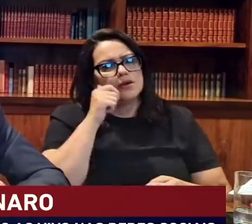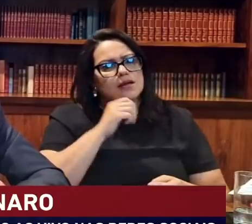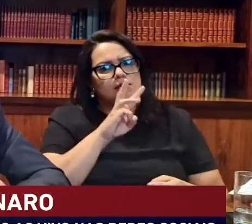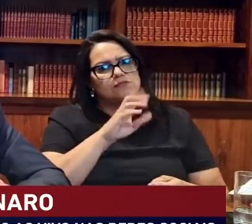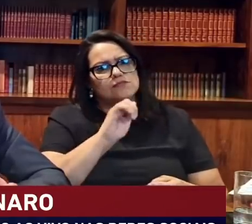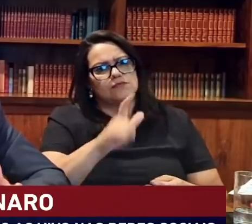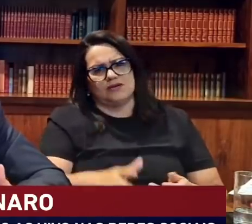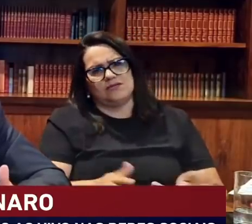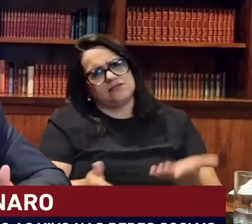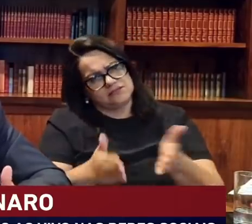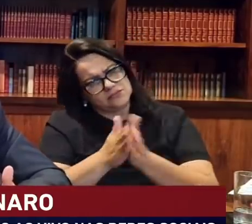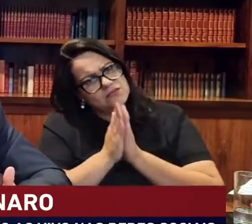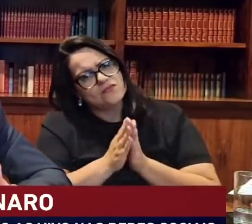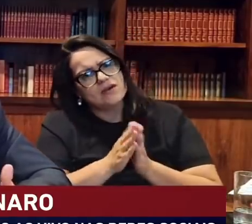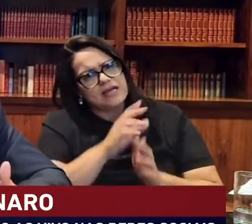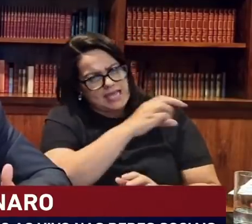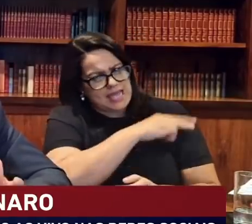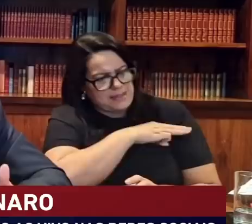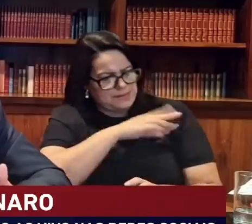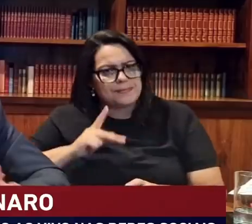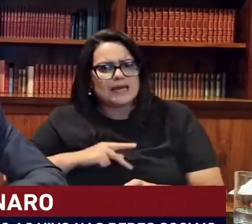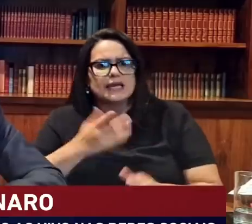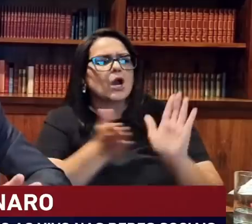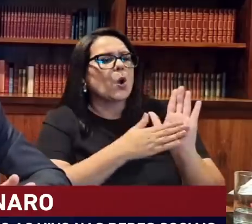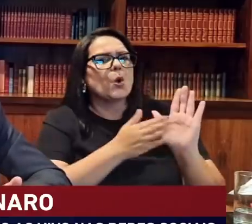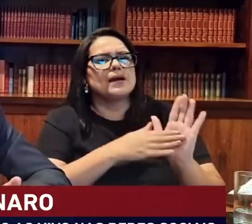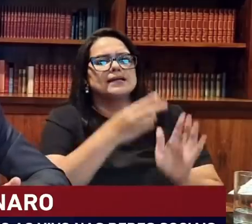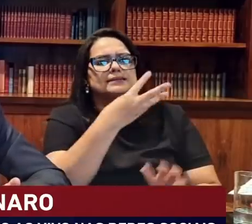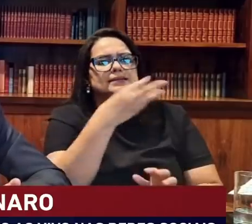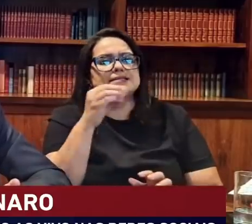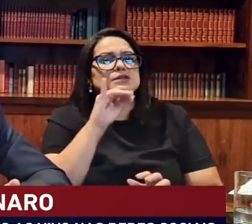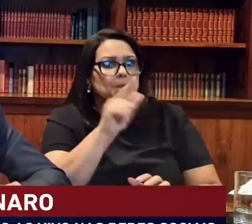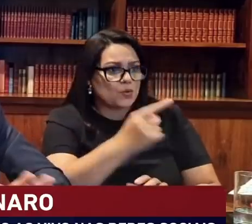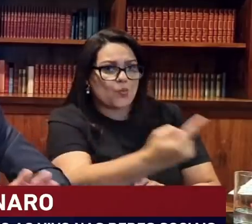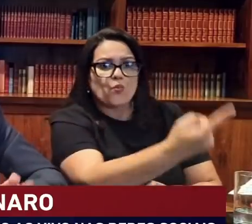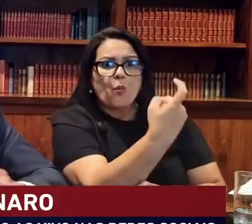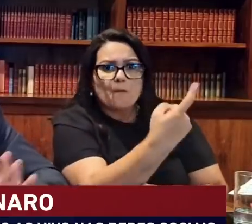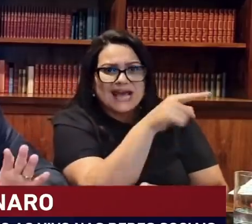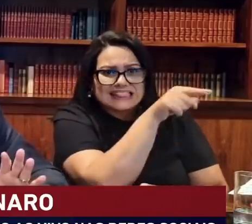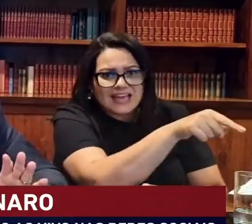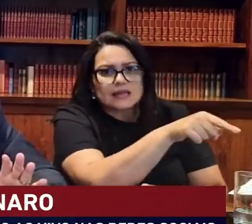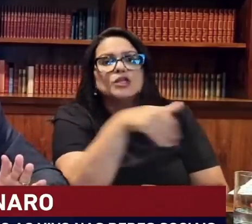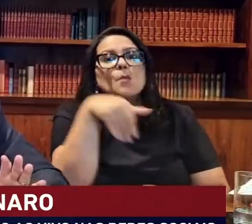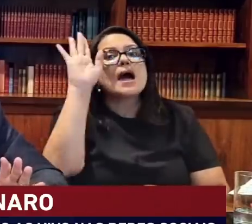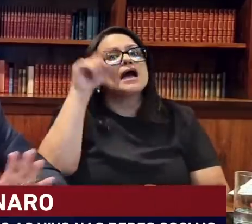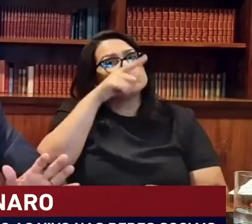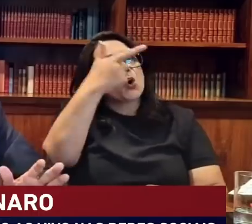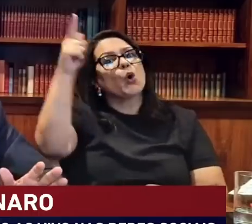MP, se quer comprar só da Val, 300 mil reais, cobre todo mundo. Tem mais gente, vai passar dos milhões,